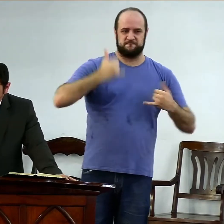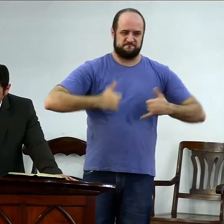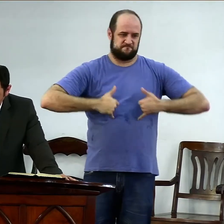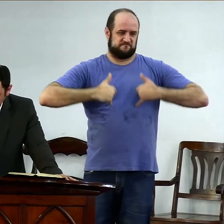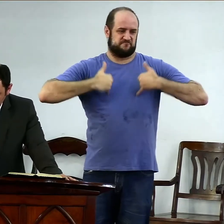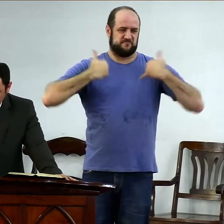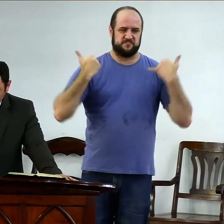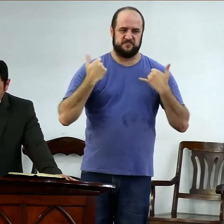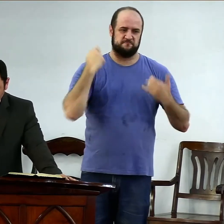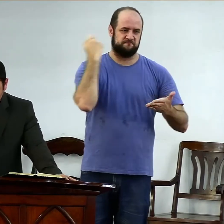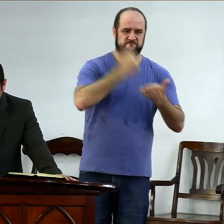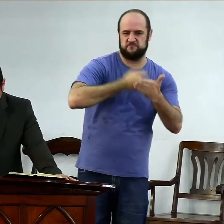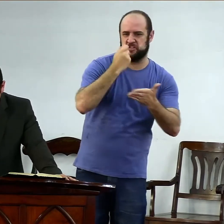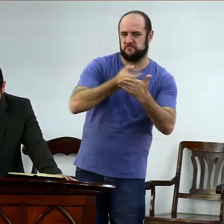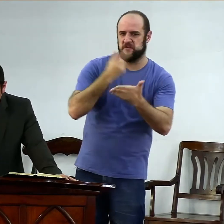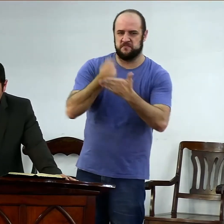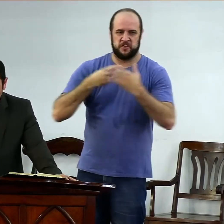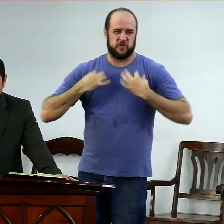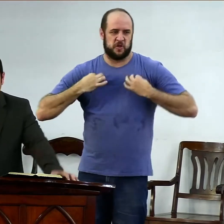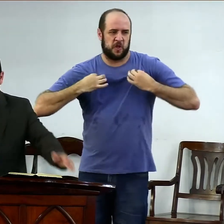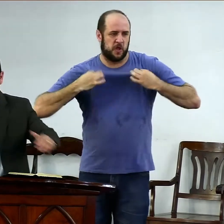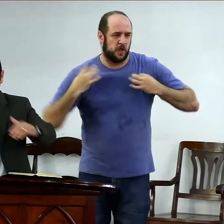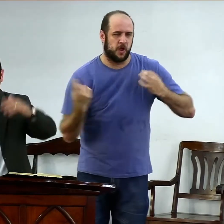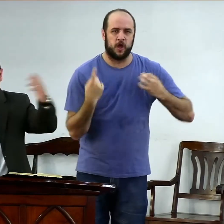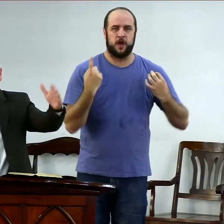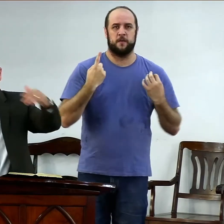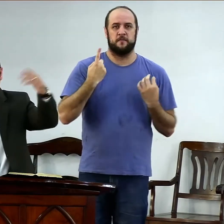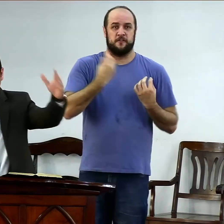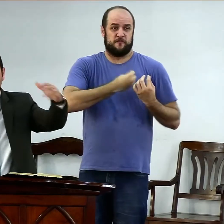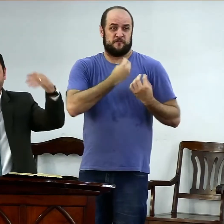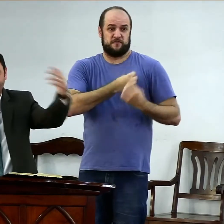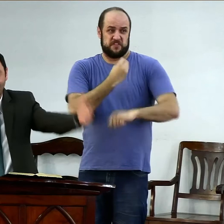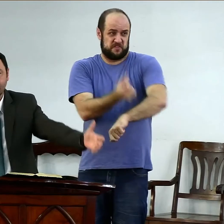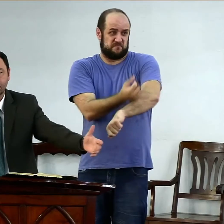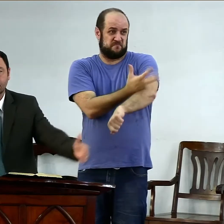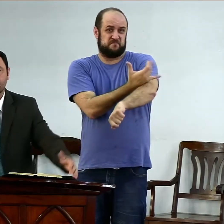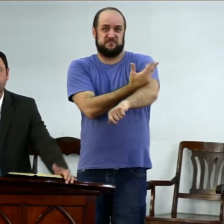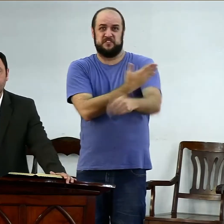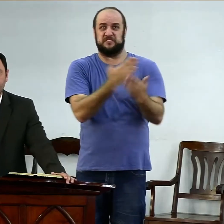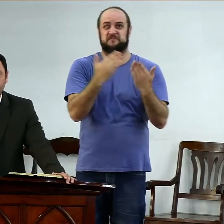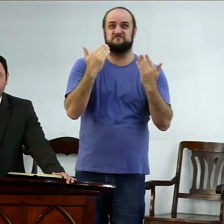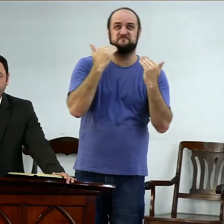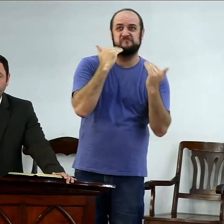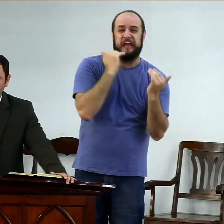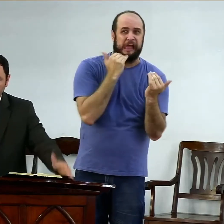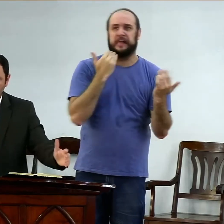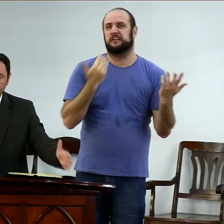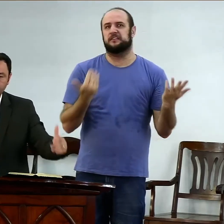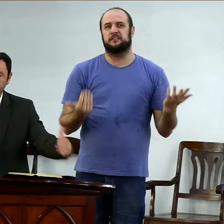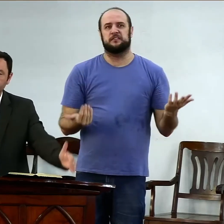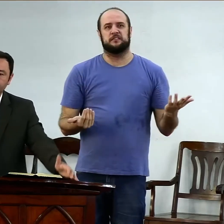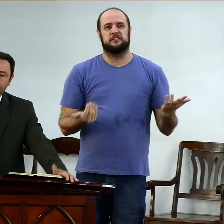no consumismo, no descontrole emocional, entre outros tipos de pecados.